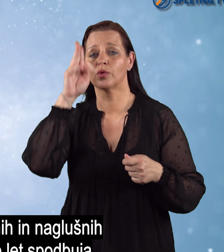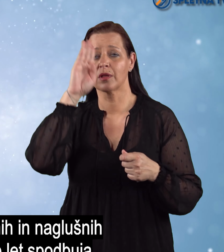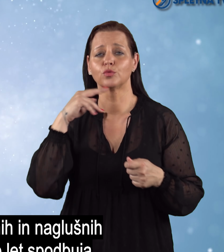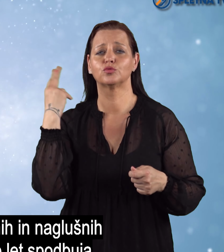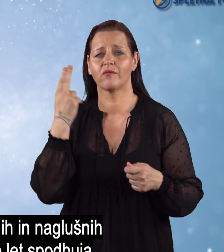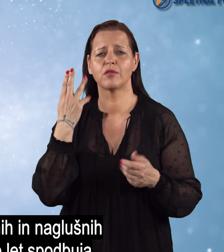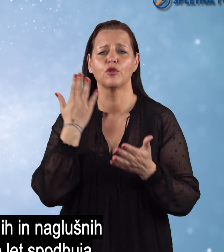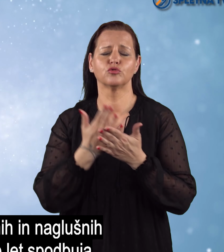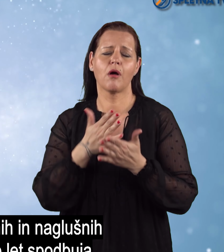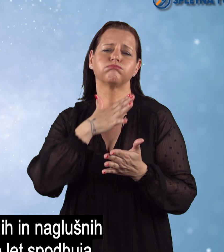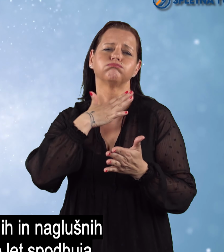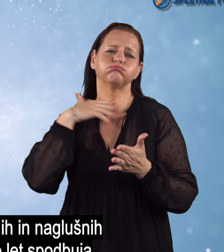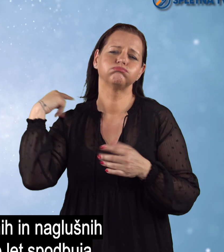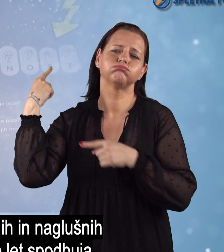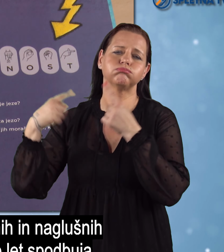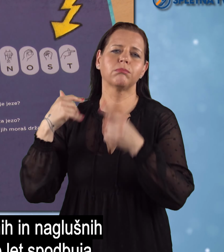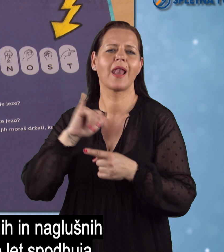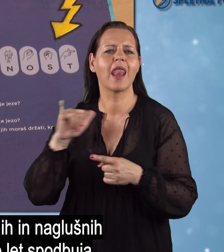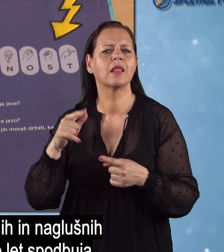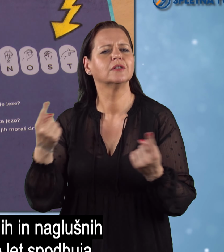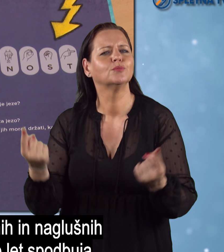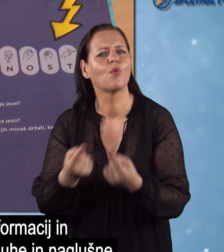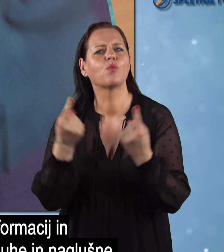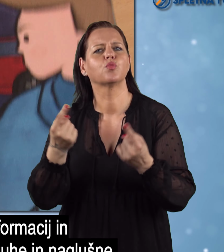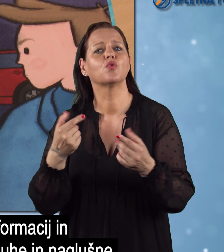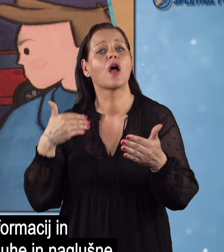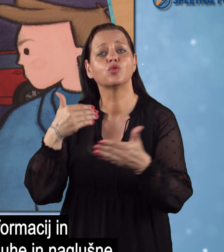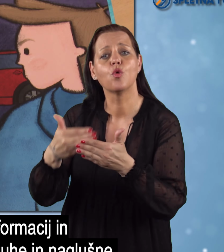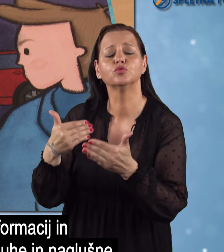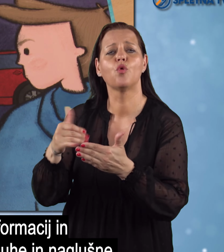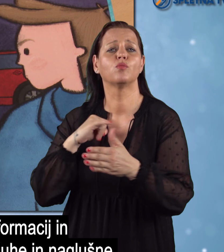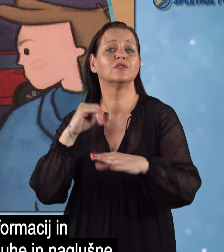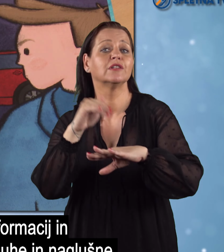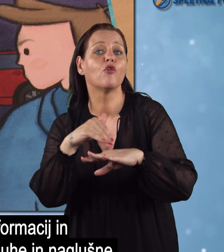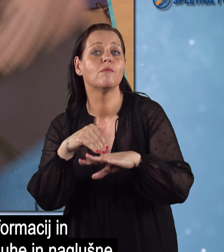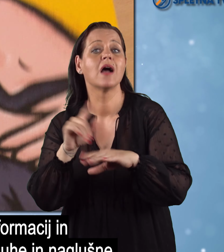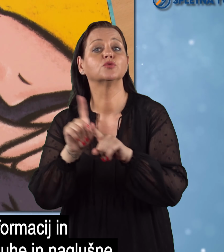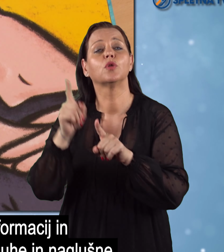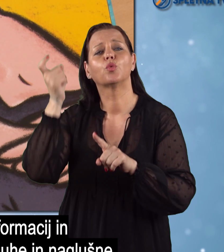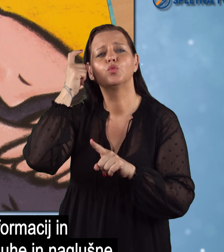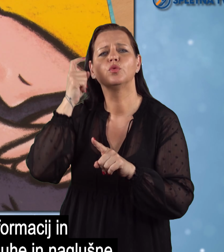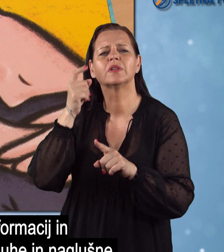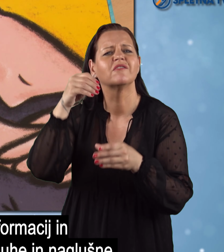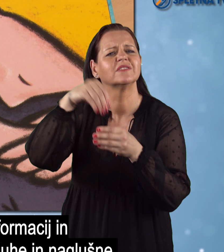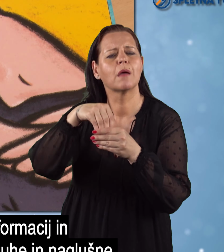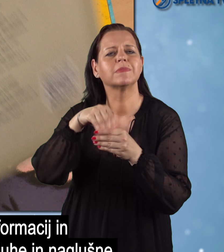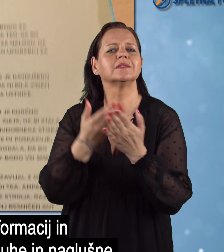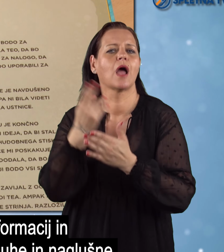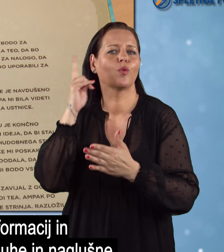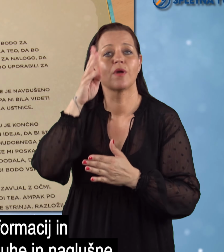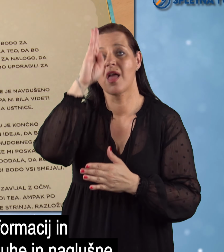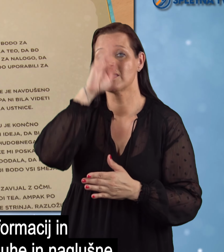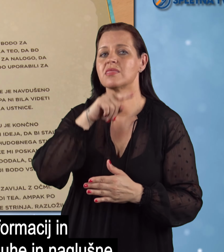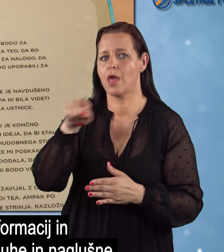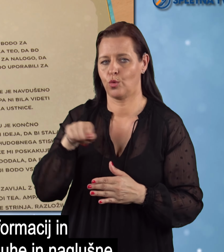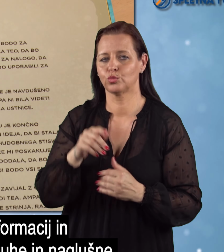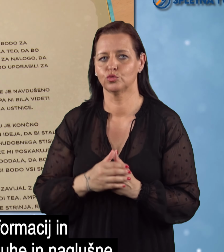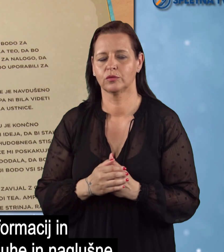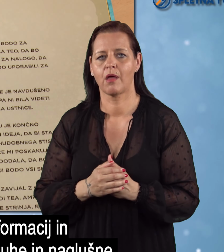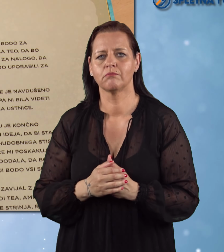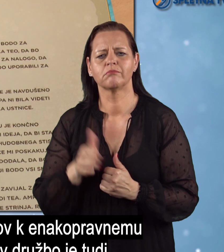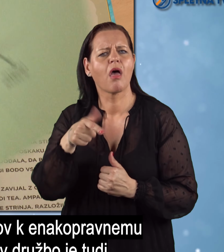Zveza društev gluhih in naglušnih Slovenije že vrsto let spodbuja dostopnost informacij in kulturnih vsebin za